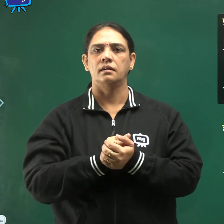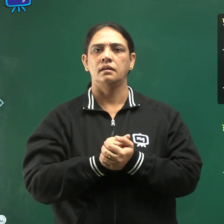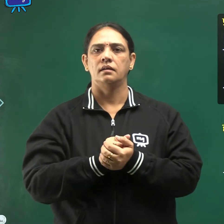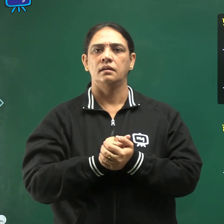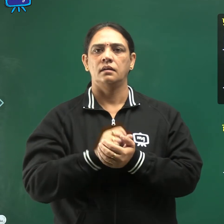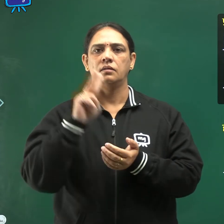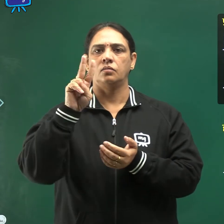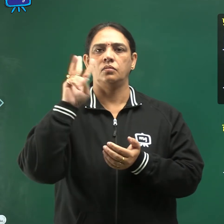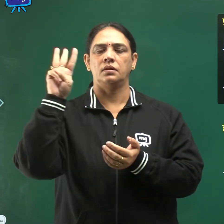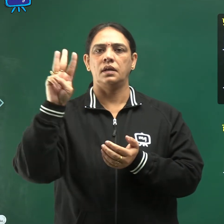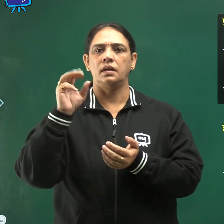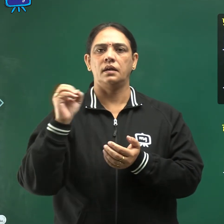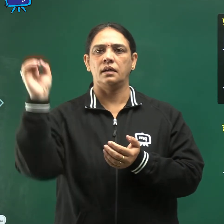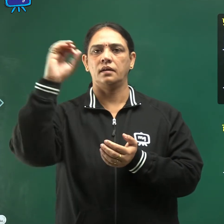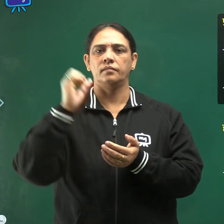23 डिग्री